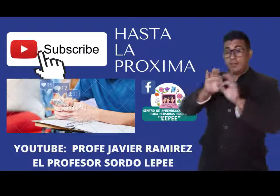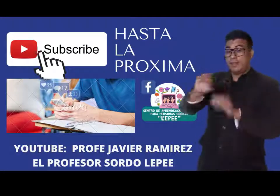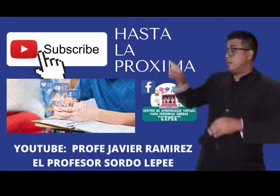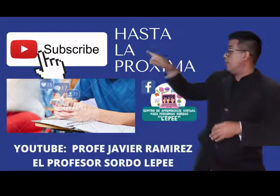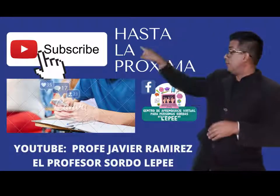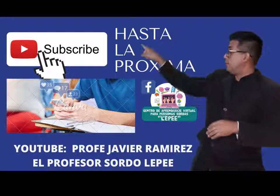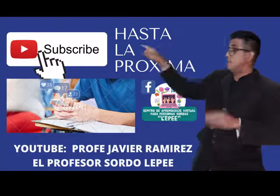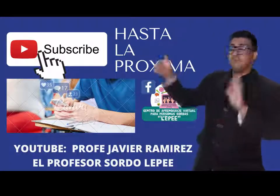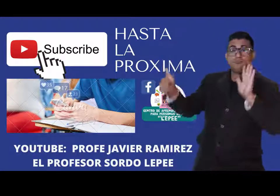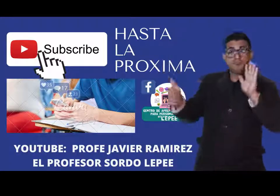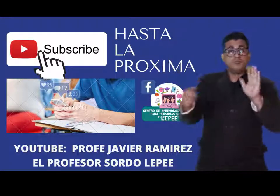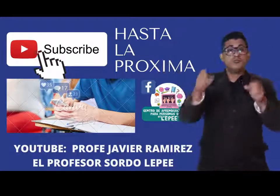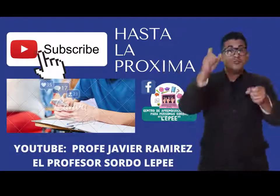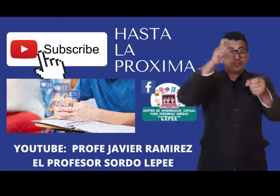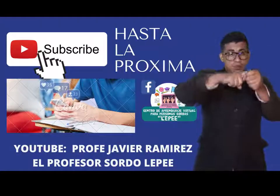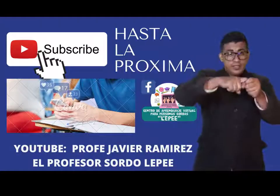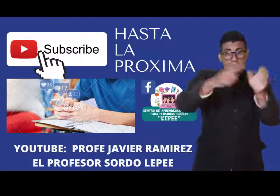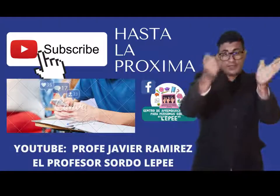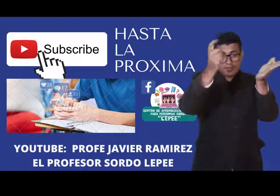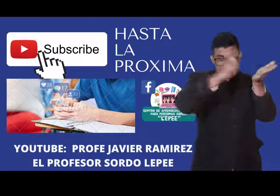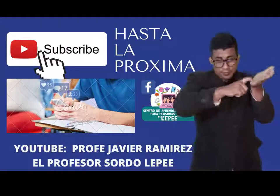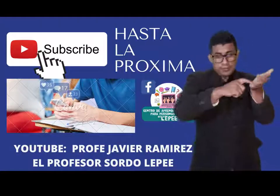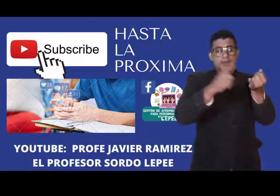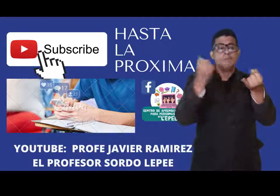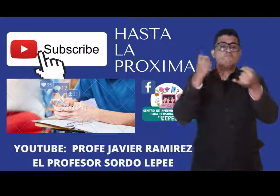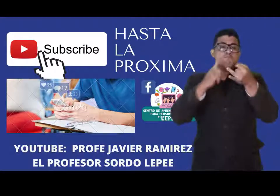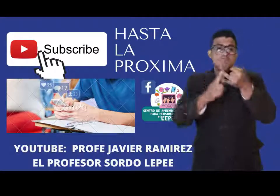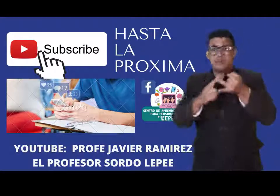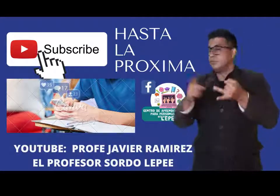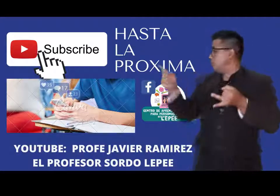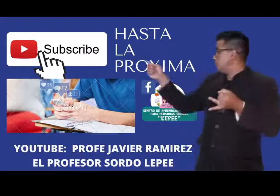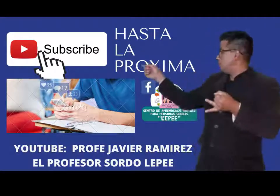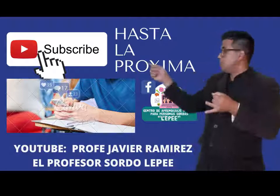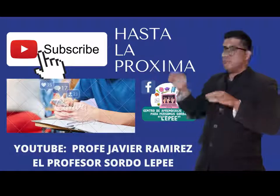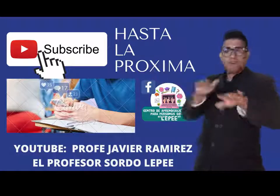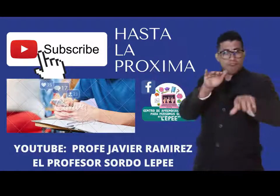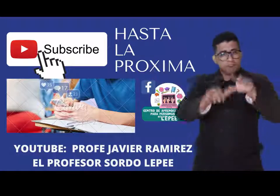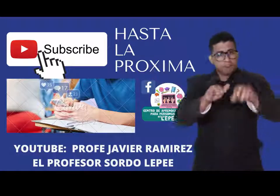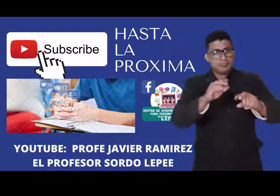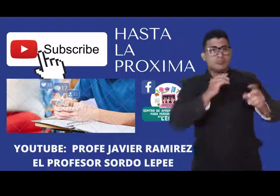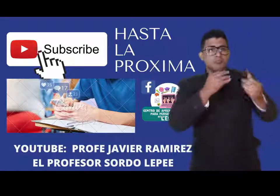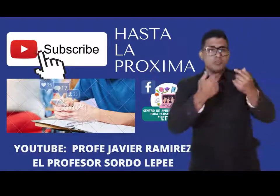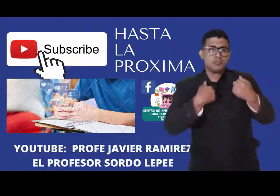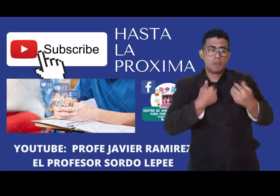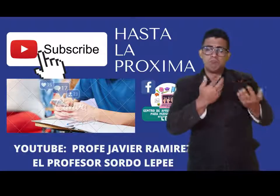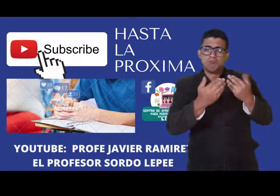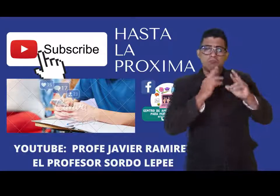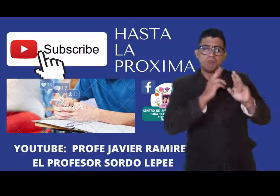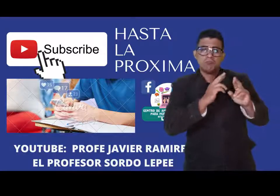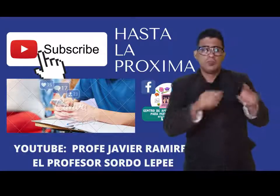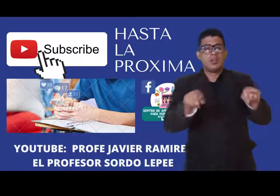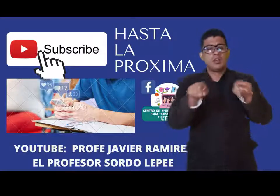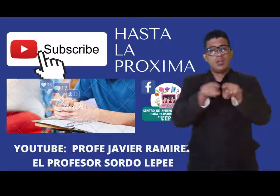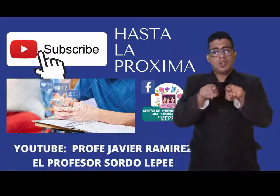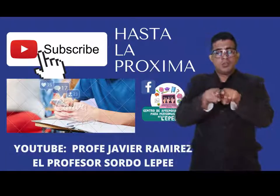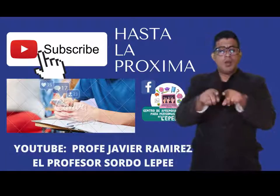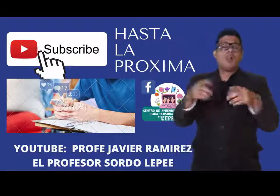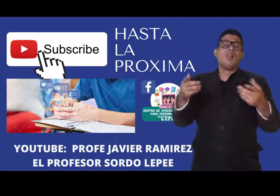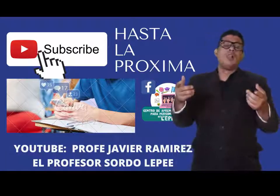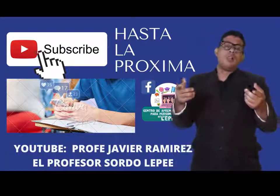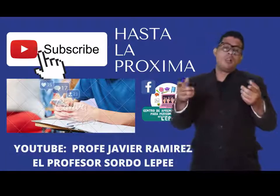no olviden suscribirse, por favor, y además también dejar su comentario con el que yo también